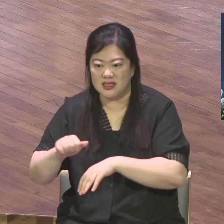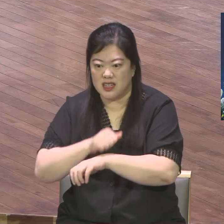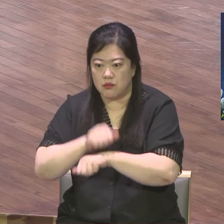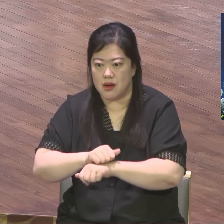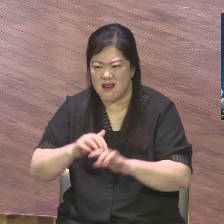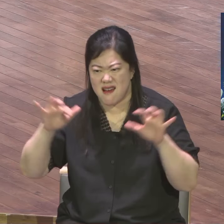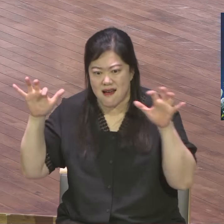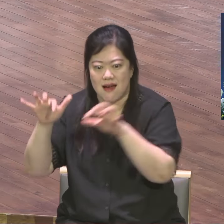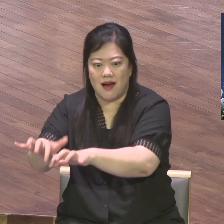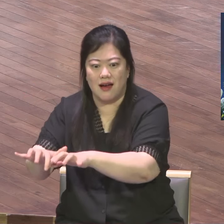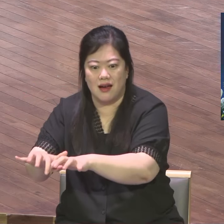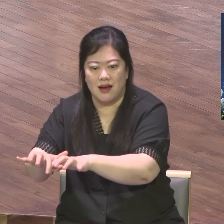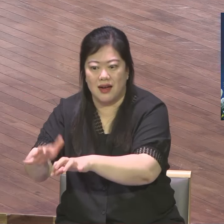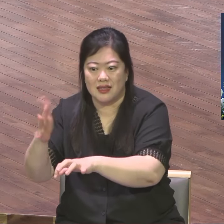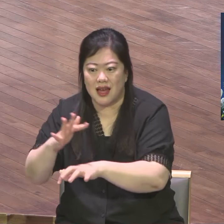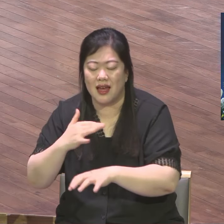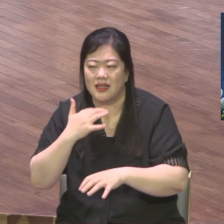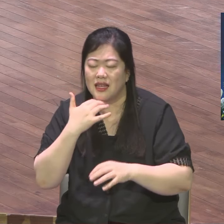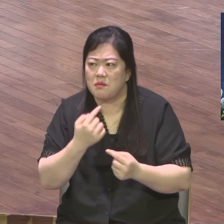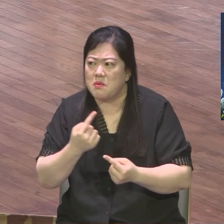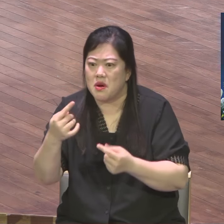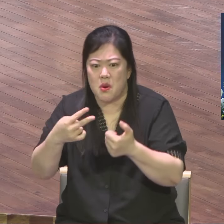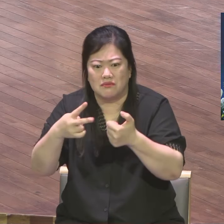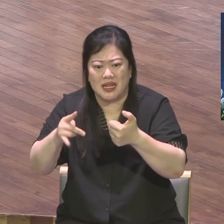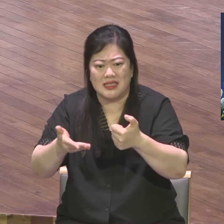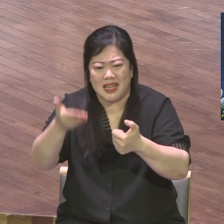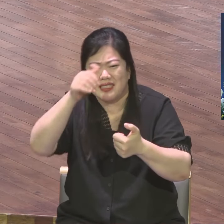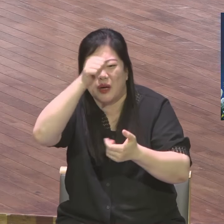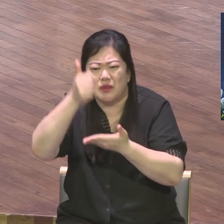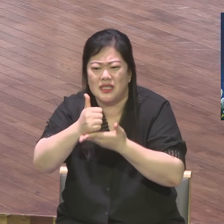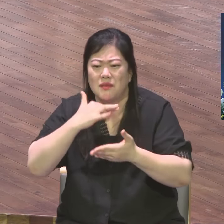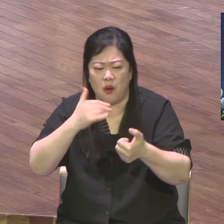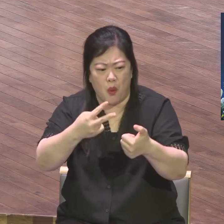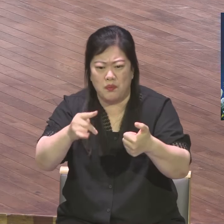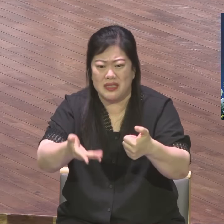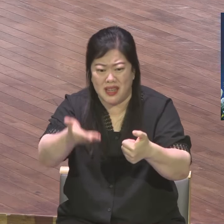하는 양면성을 들어보니까 양쪽으로 이렇게 말을 하더라고요.